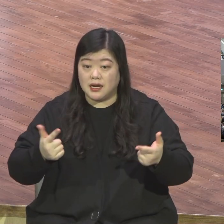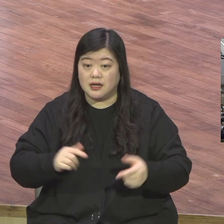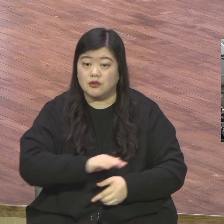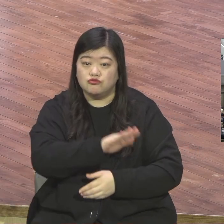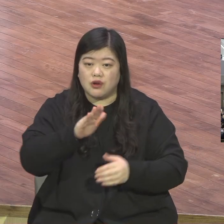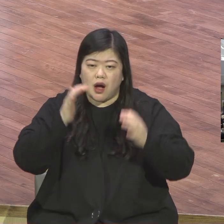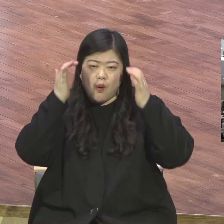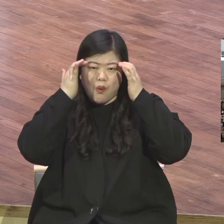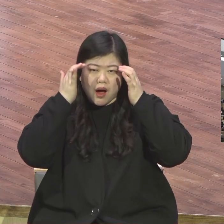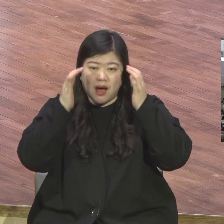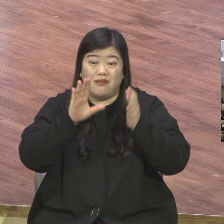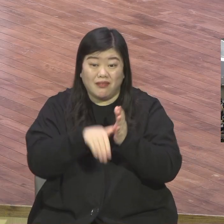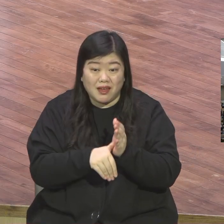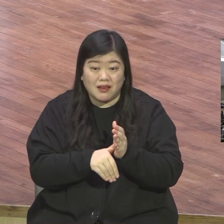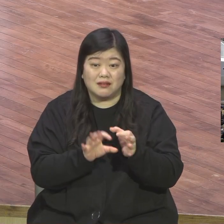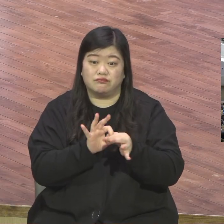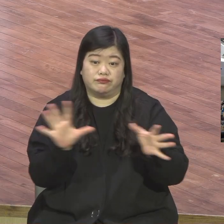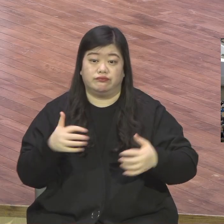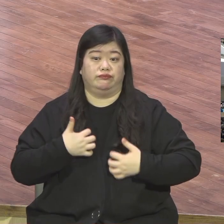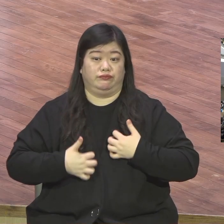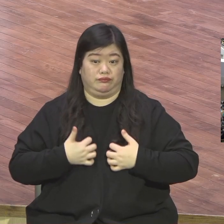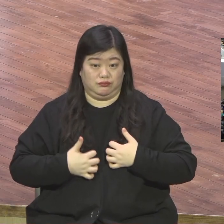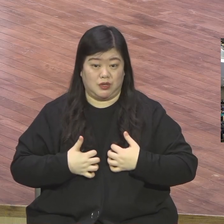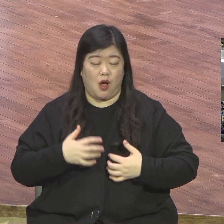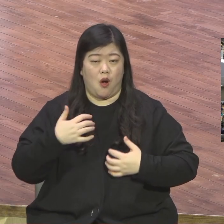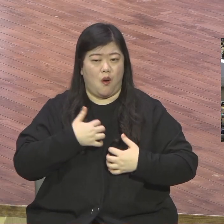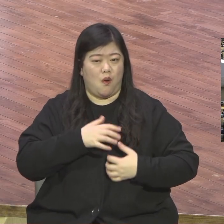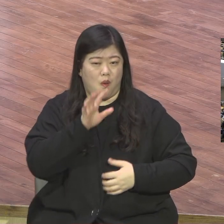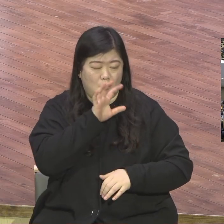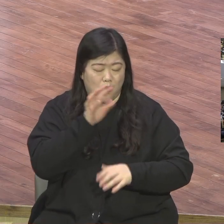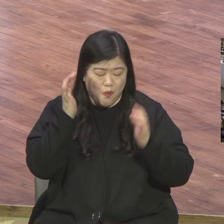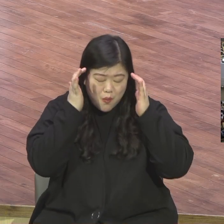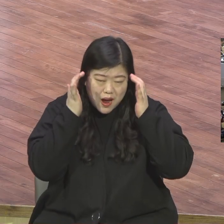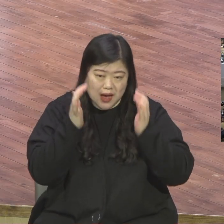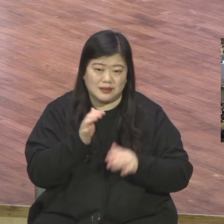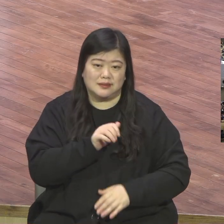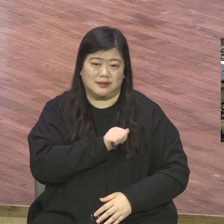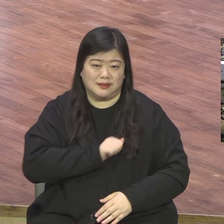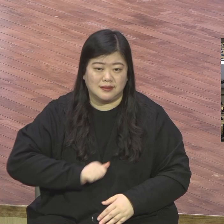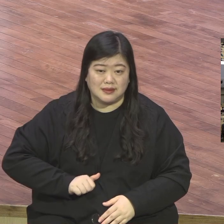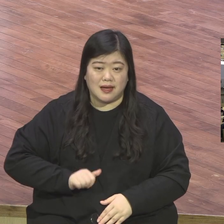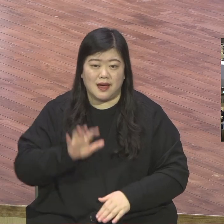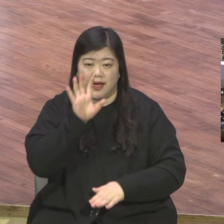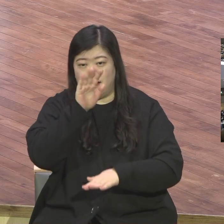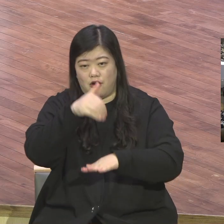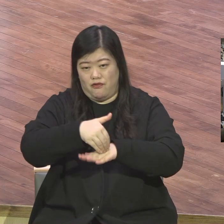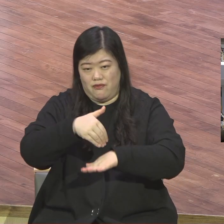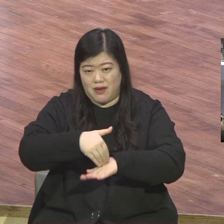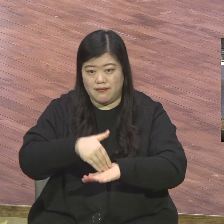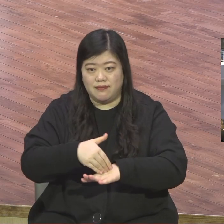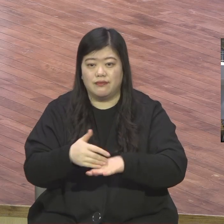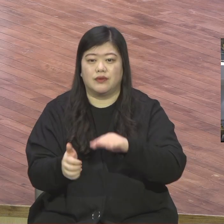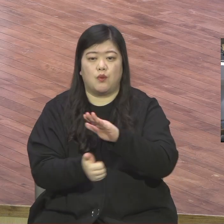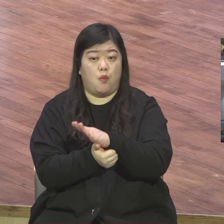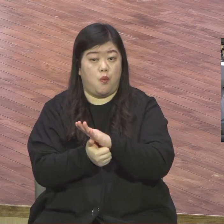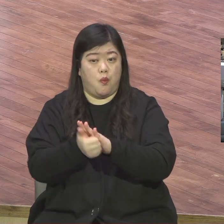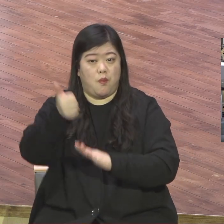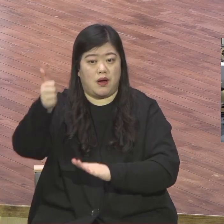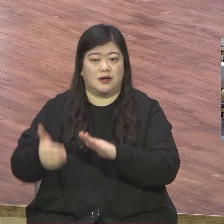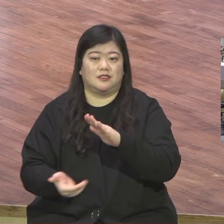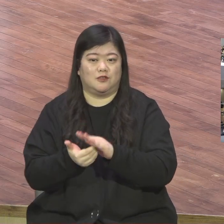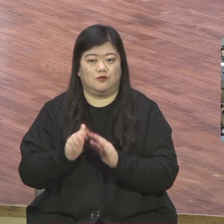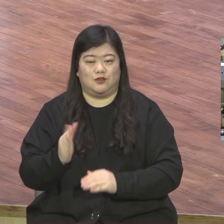우리가 환난 중에도 즐거워하나니 이는 환난은 인내를, 인내는 연단을, 연단은 소망을 이룬 줄 알미로다.